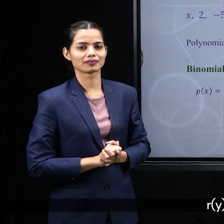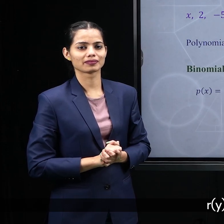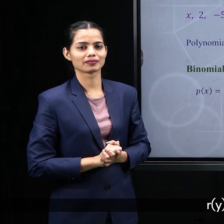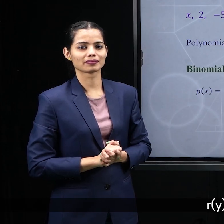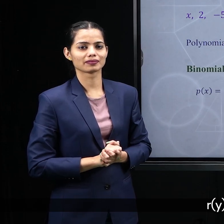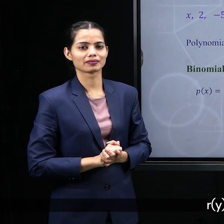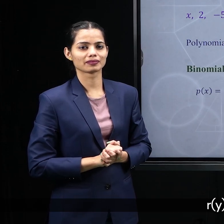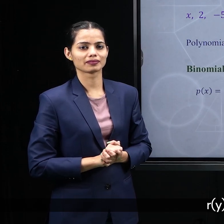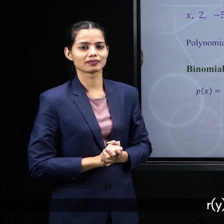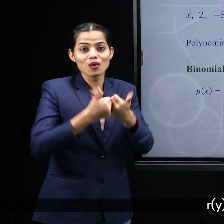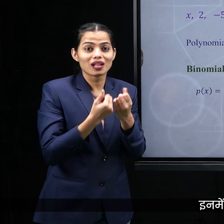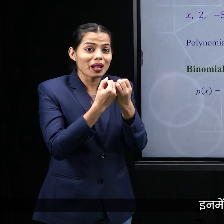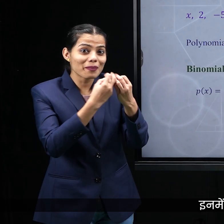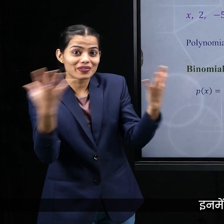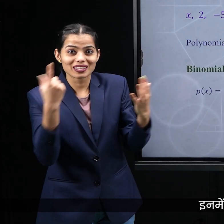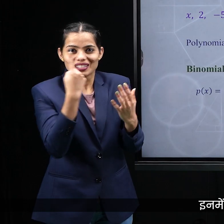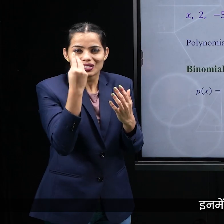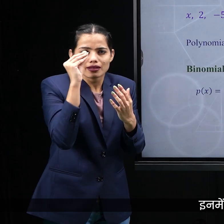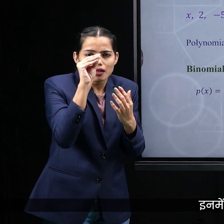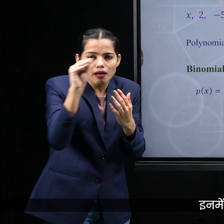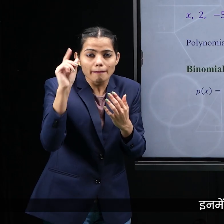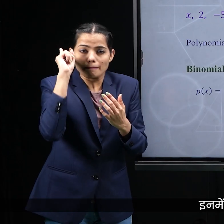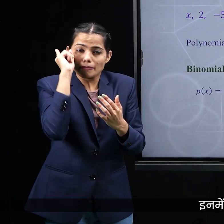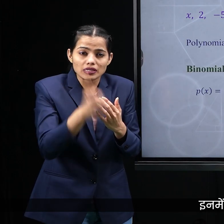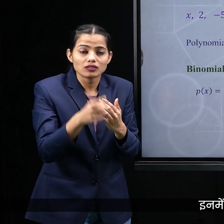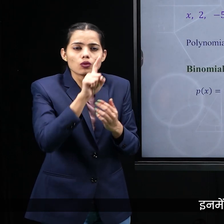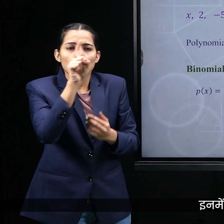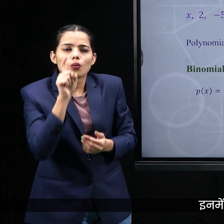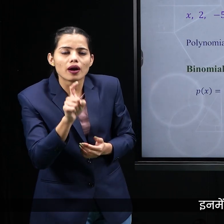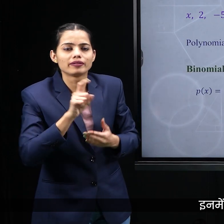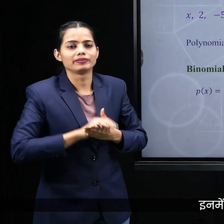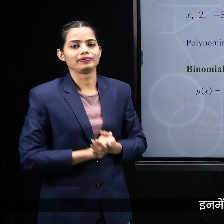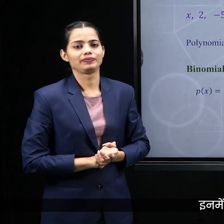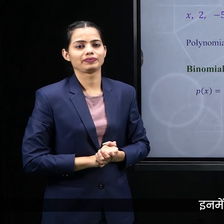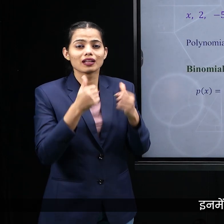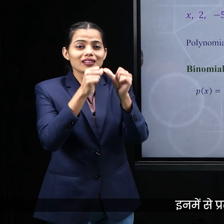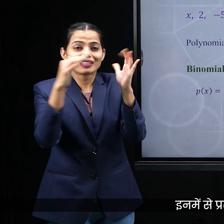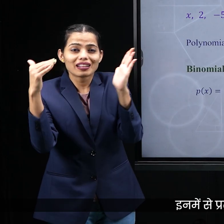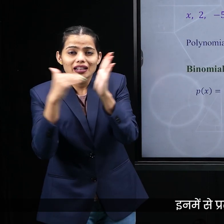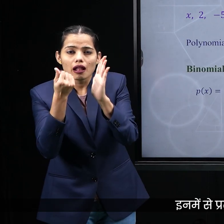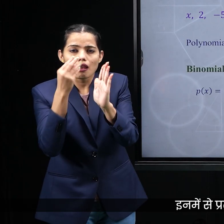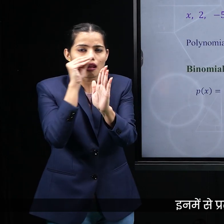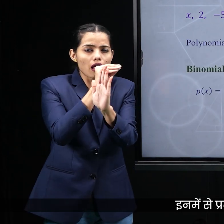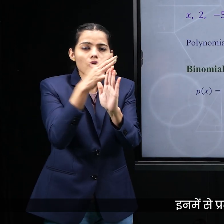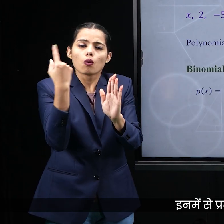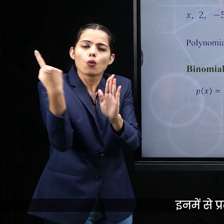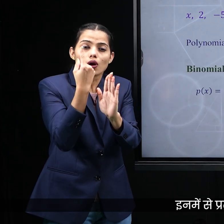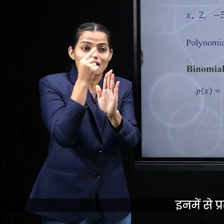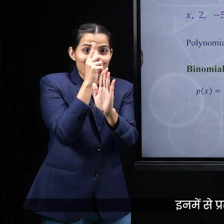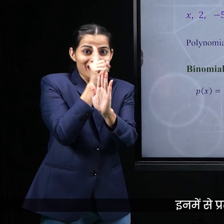u²। इनमें से प्रत्येक में कितने पद हैं? इनमें से प्रत्येक बहुपद